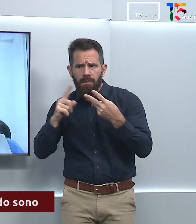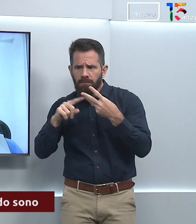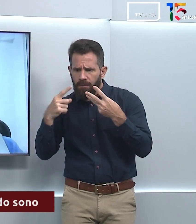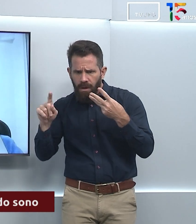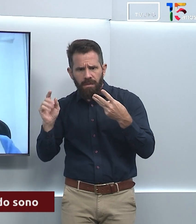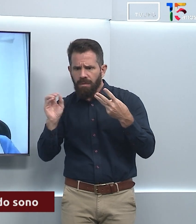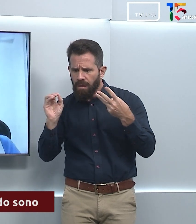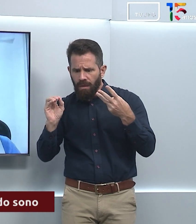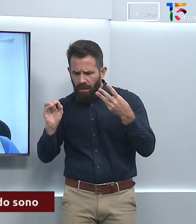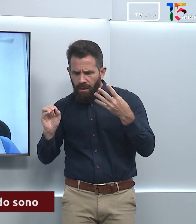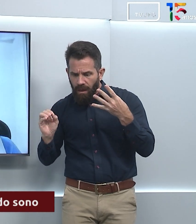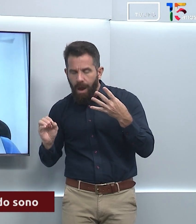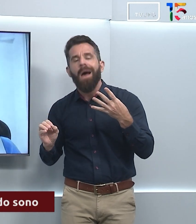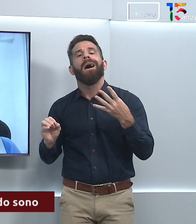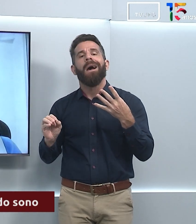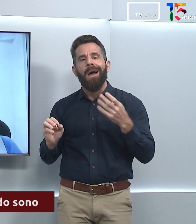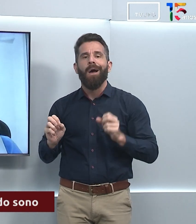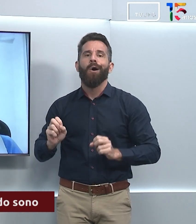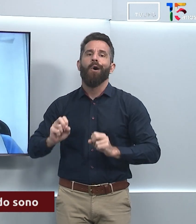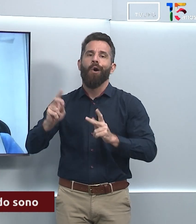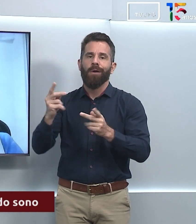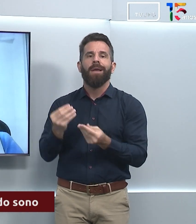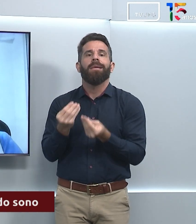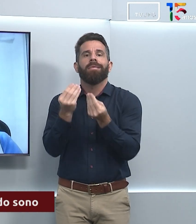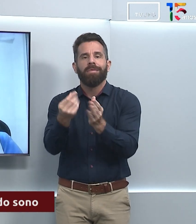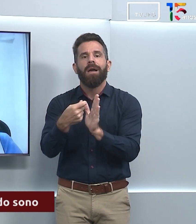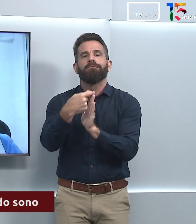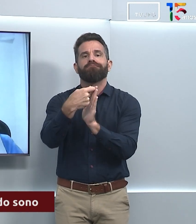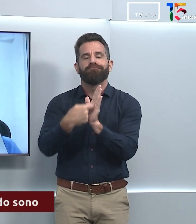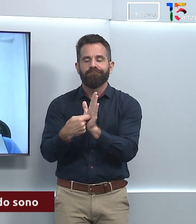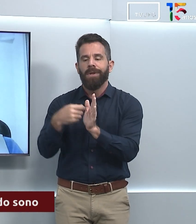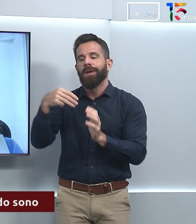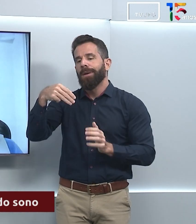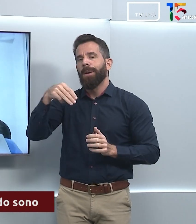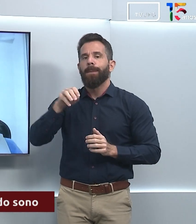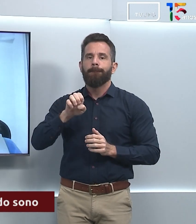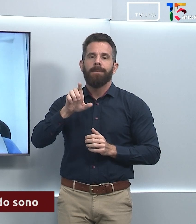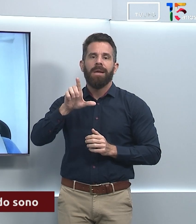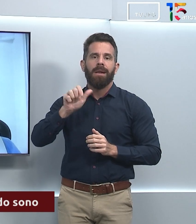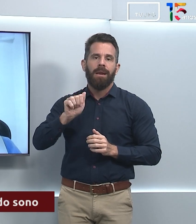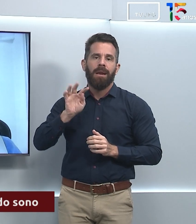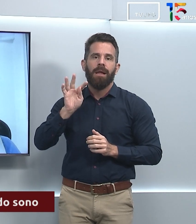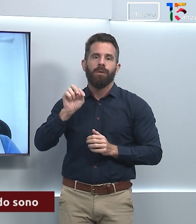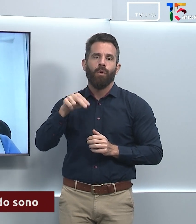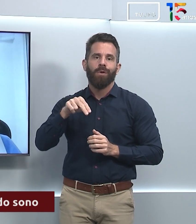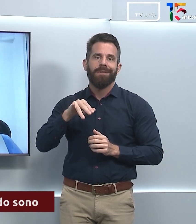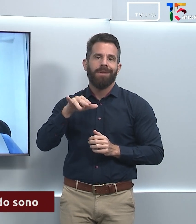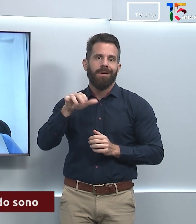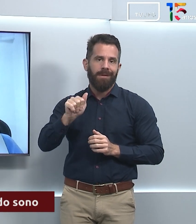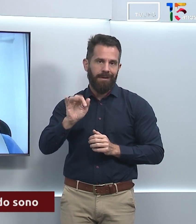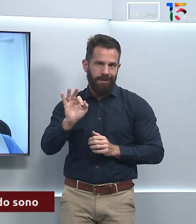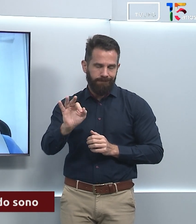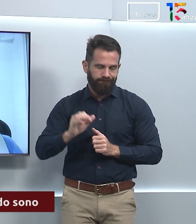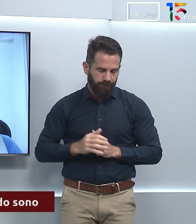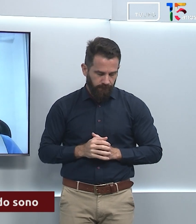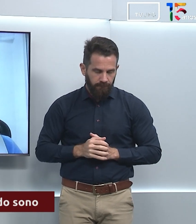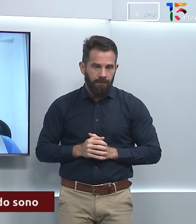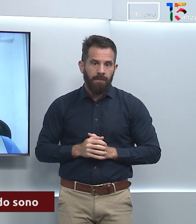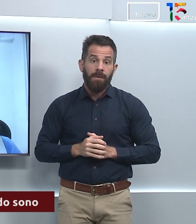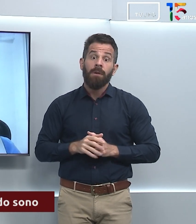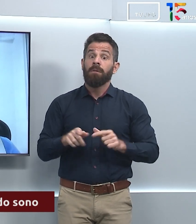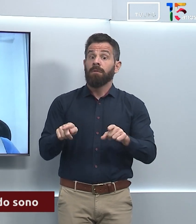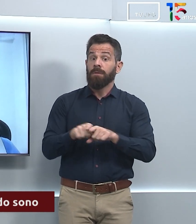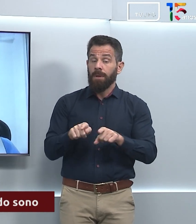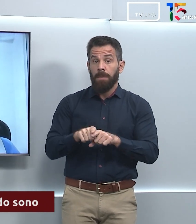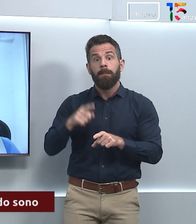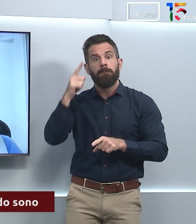aí está indicado melatonina mesmo. Outras situações, como ela age em tantos outros lugares no corpo,